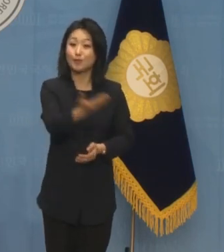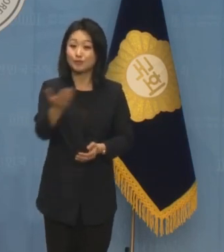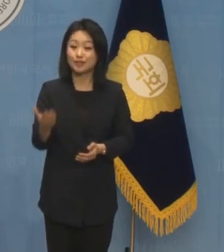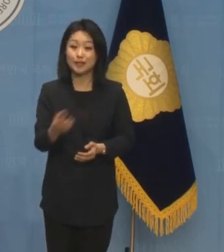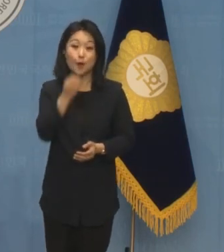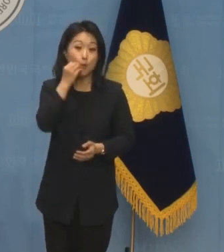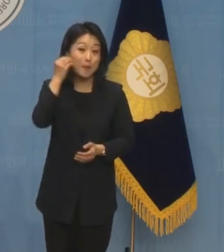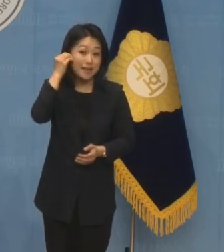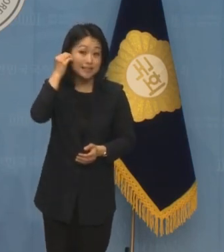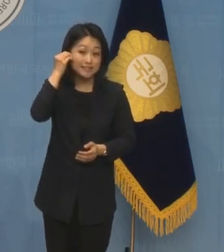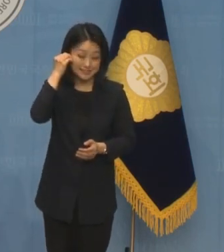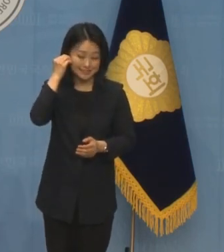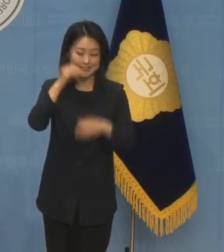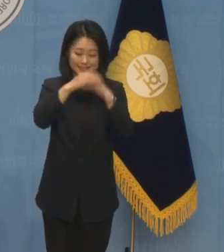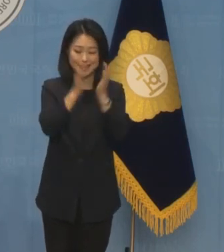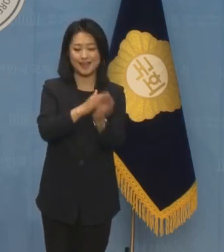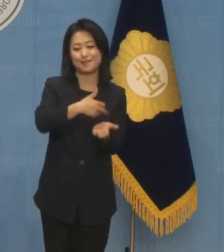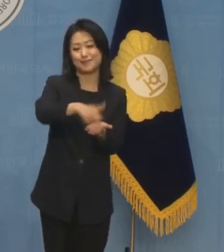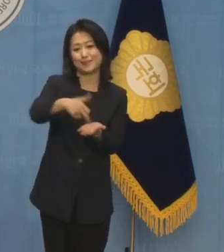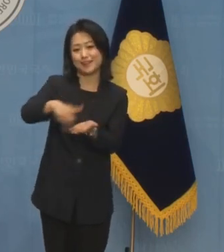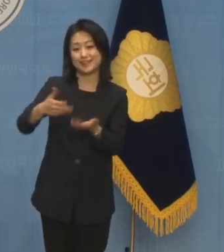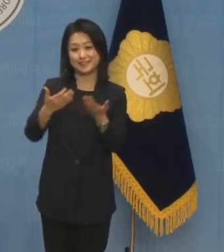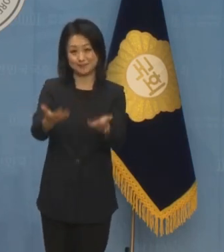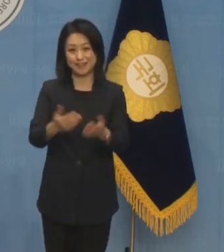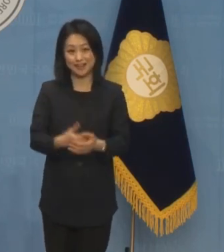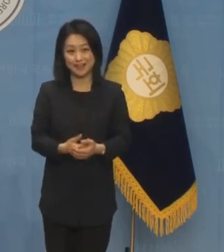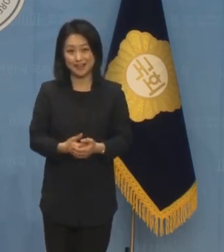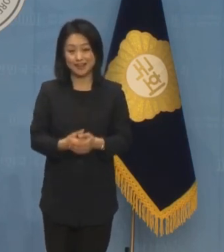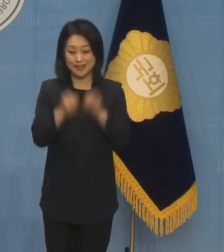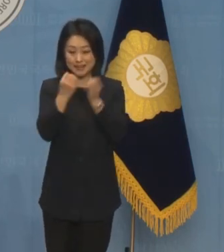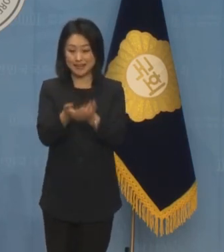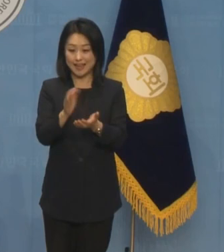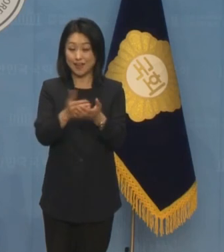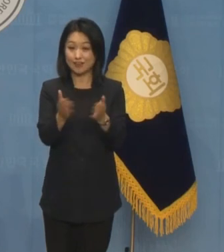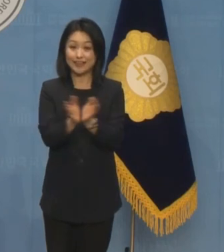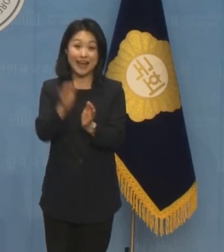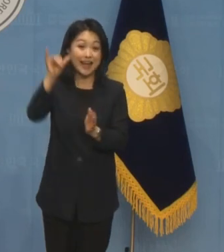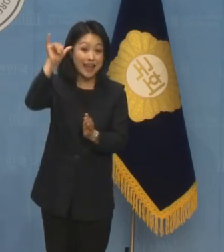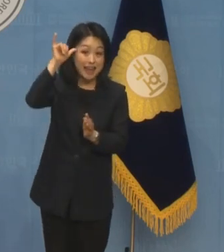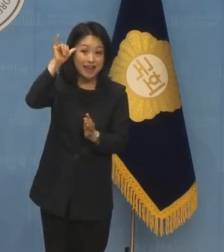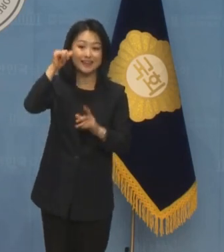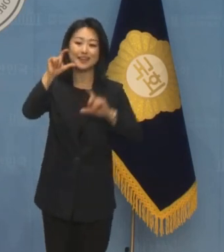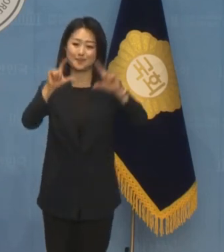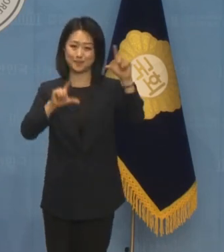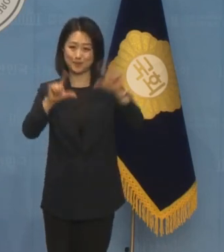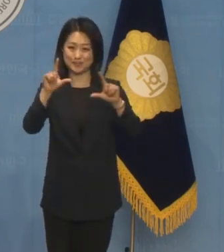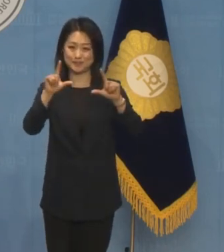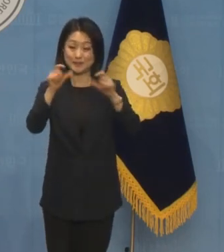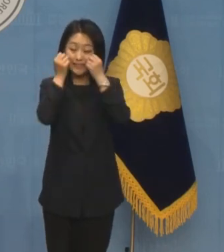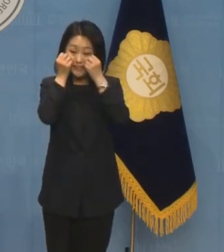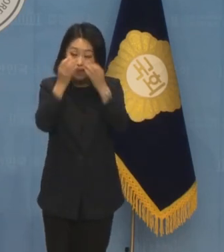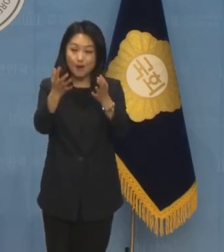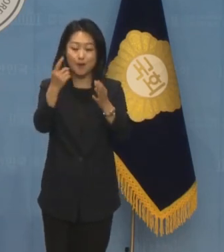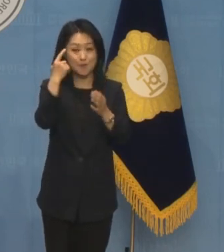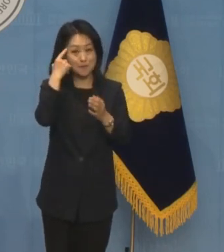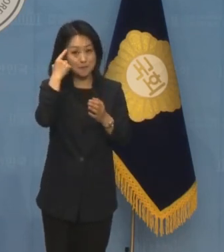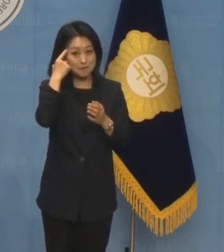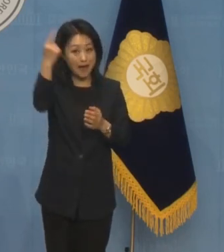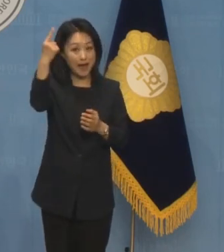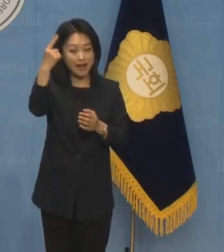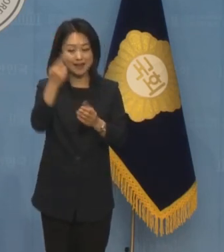웹페이지 링크를 하나 전송해 드리겠습니다. 개혁신당의 AI 모델, 이 새로운 시도로